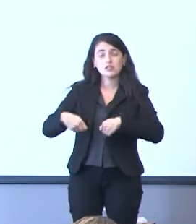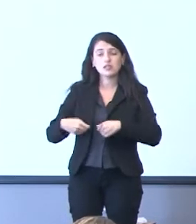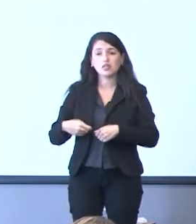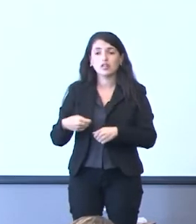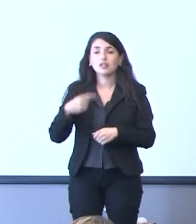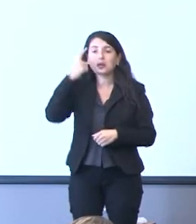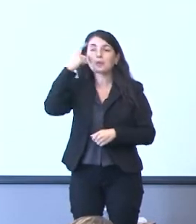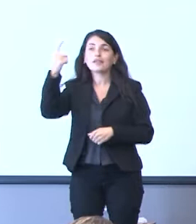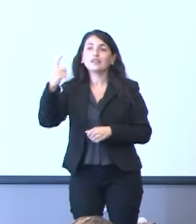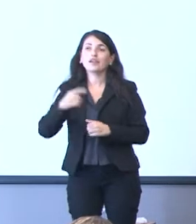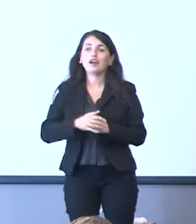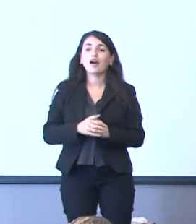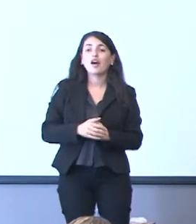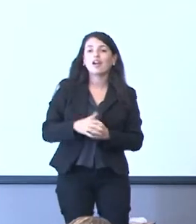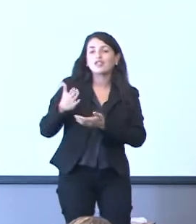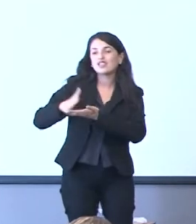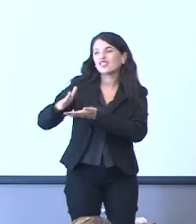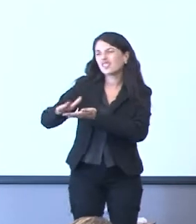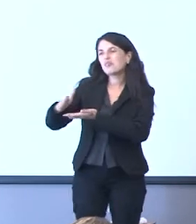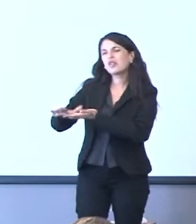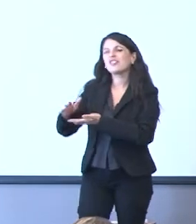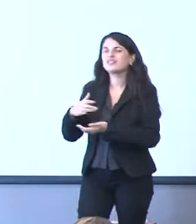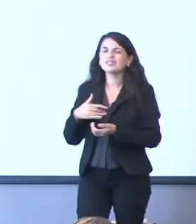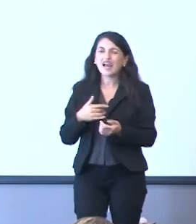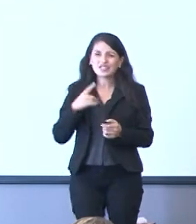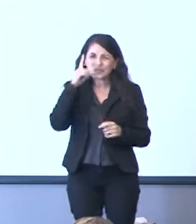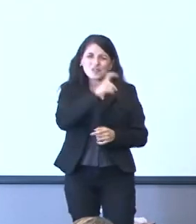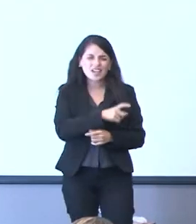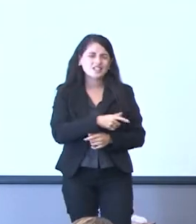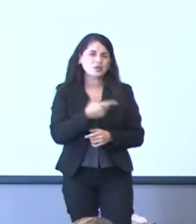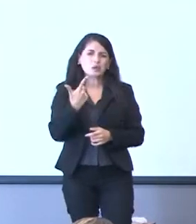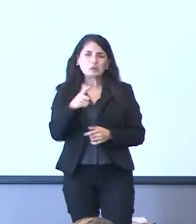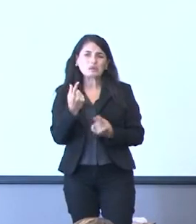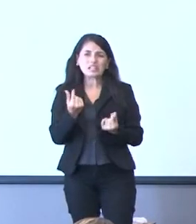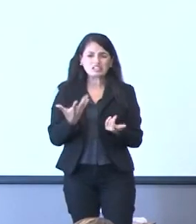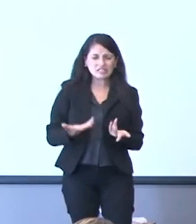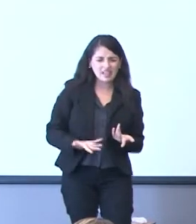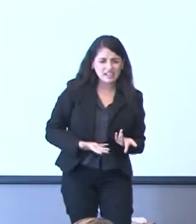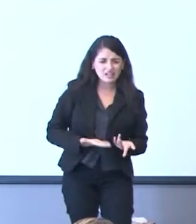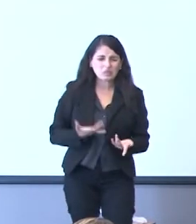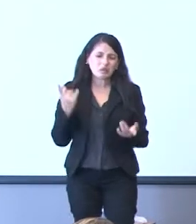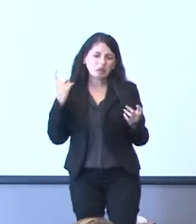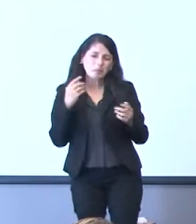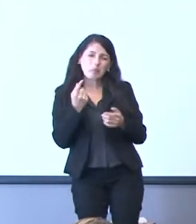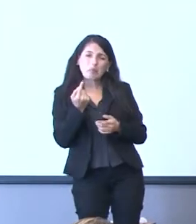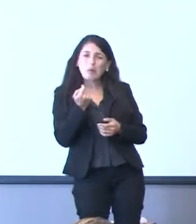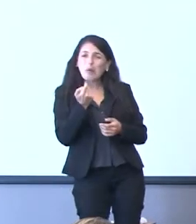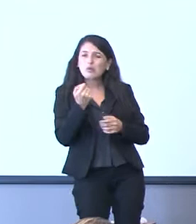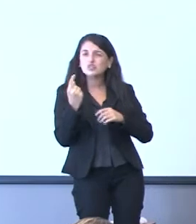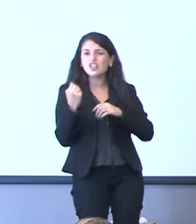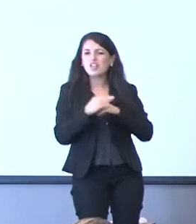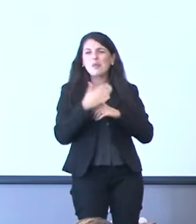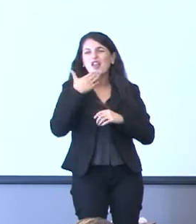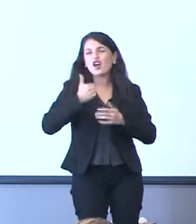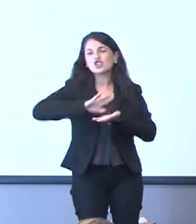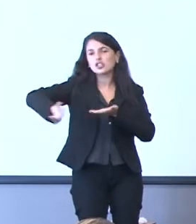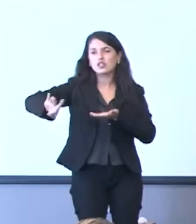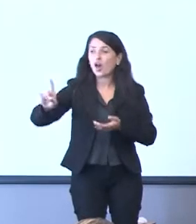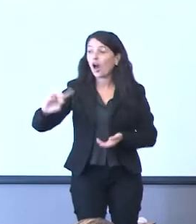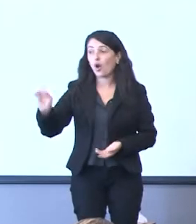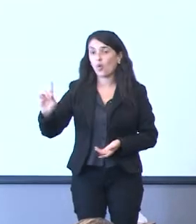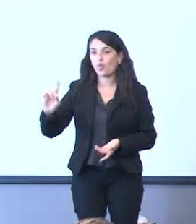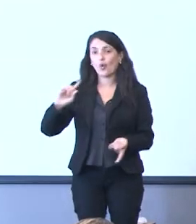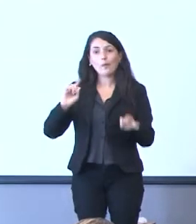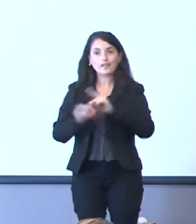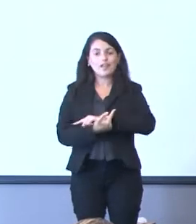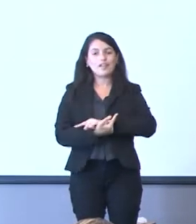um argumento para que a gente não faça a inclusão. Olha, está tão ruim, tem tão pouco investimento que é melhor não ter a criança. Esse não seria um